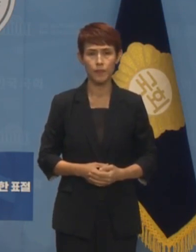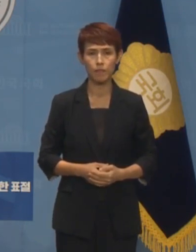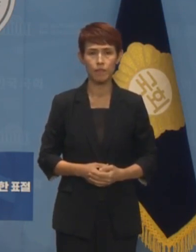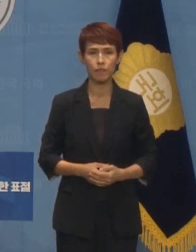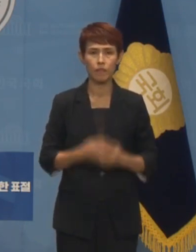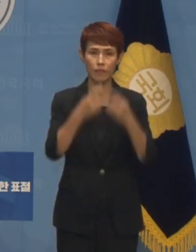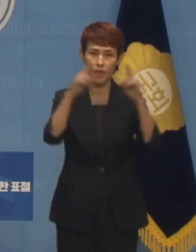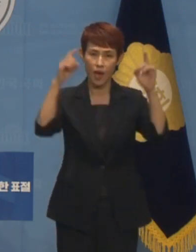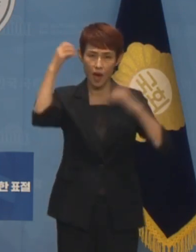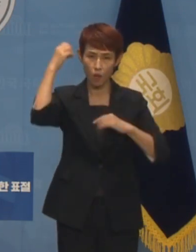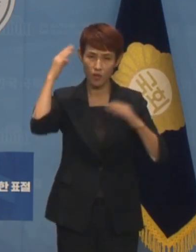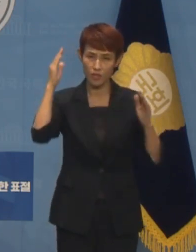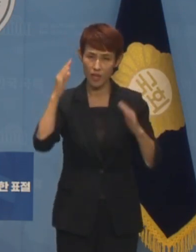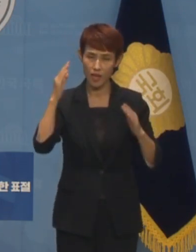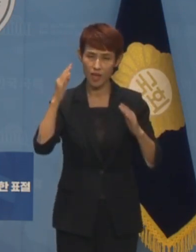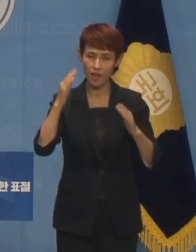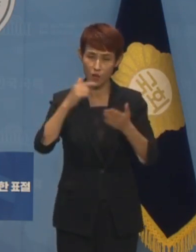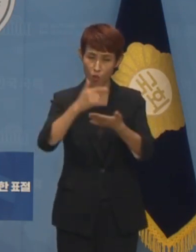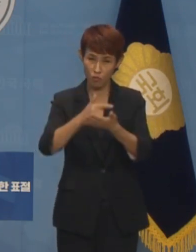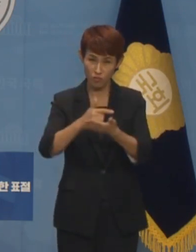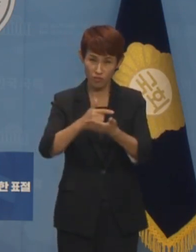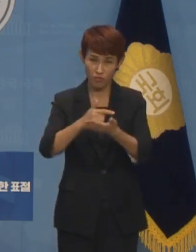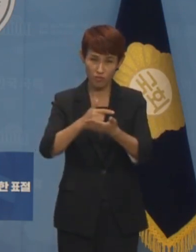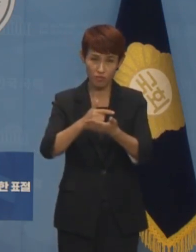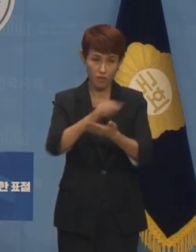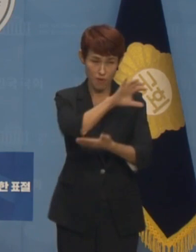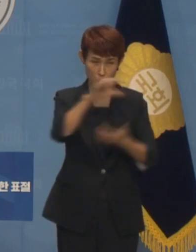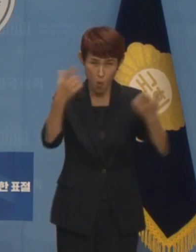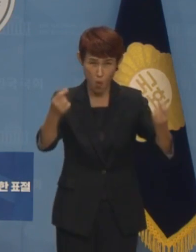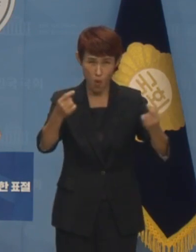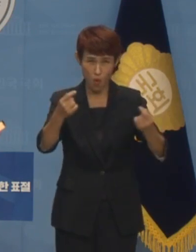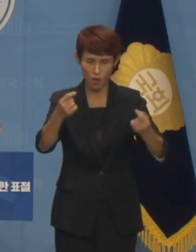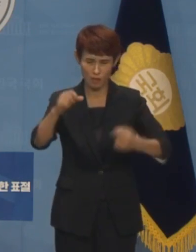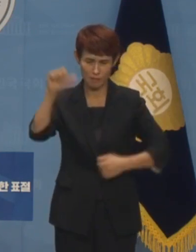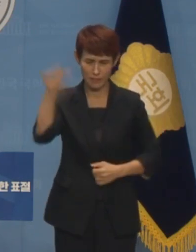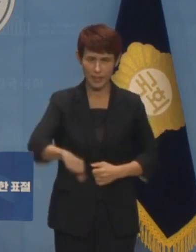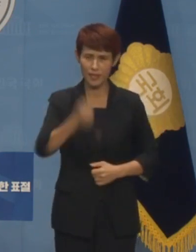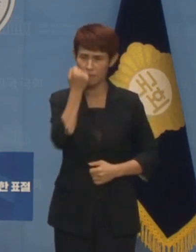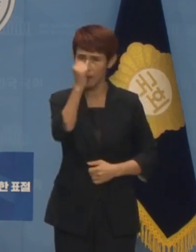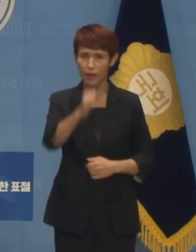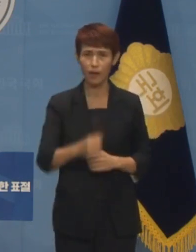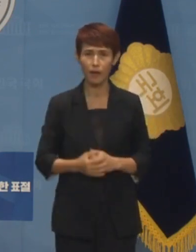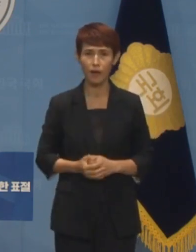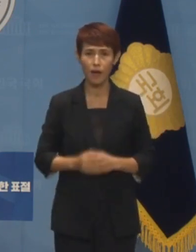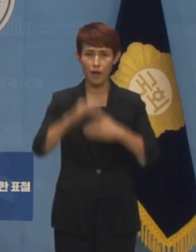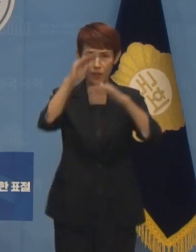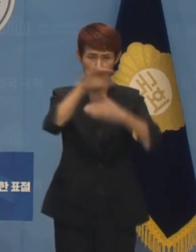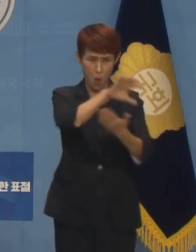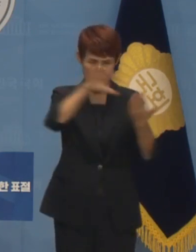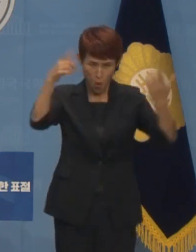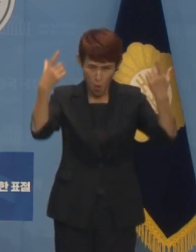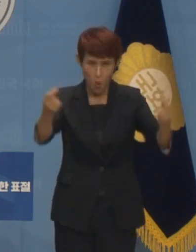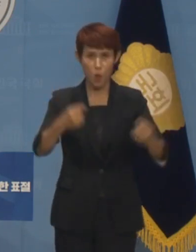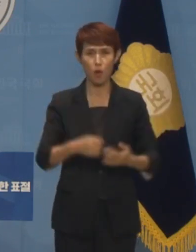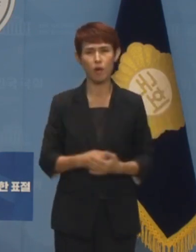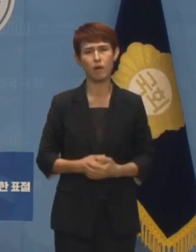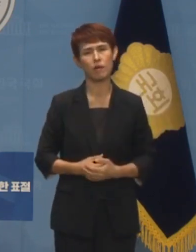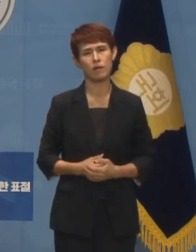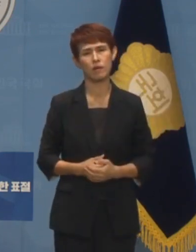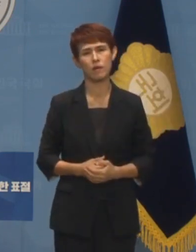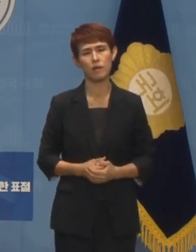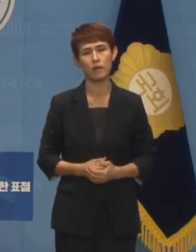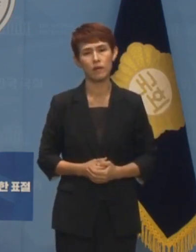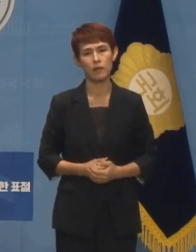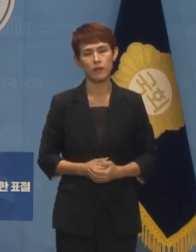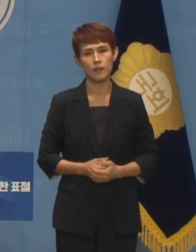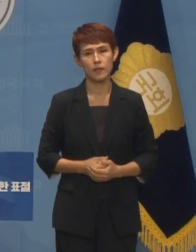대학원생 논문이었다면 결코 통과하지 못하였을 바로 그러한 발표문이었습니다.